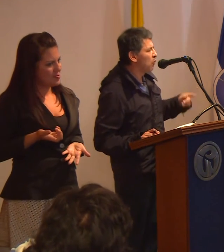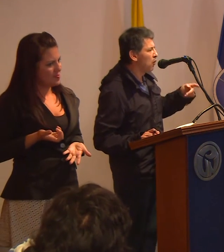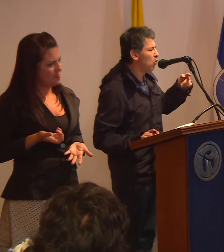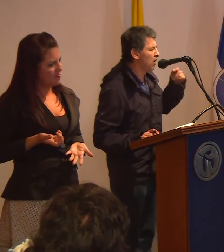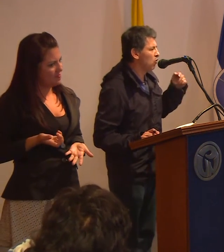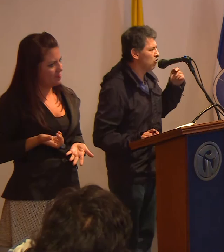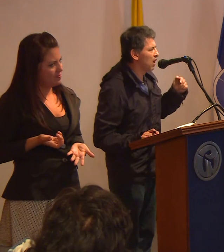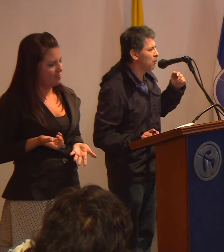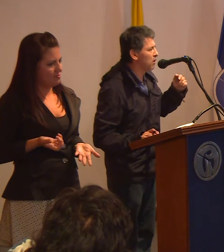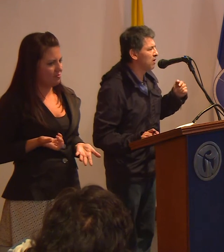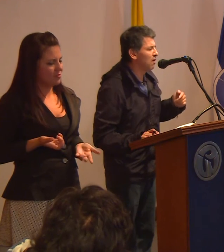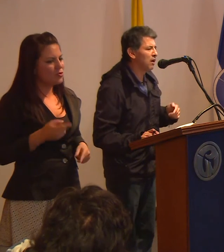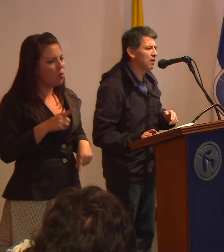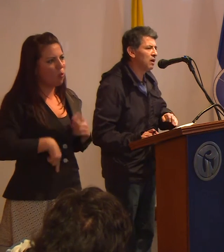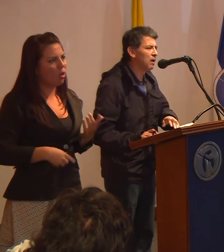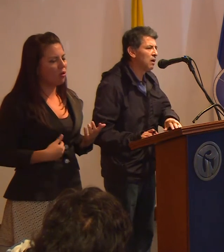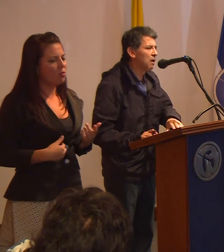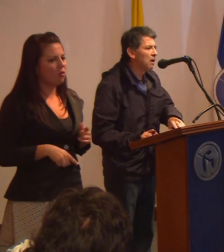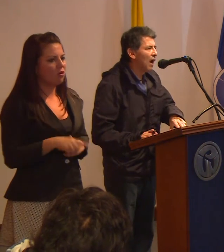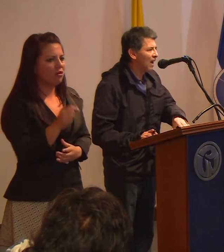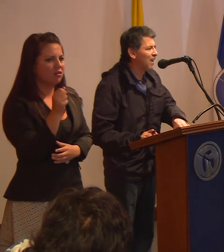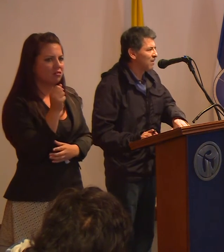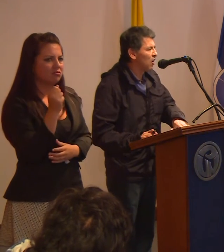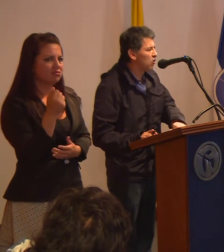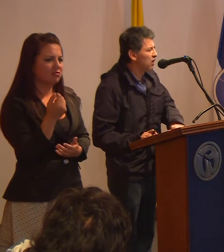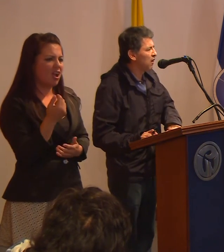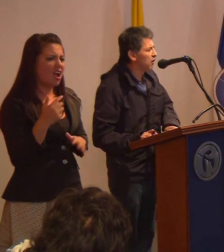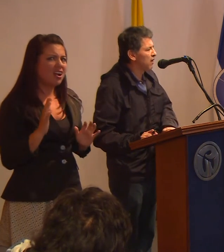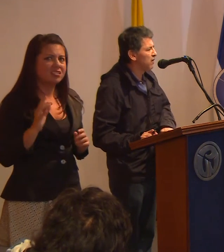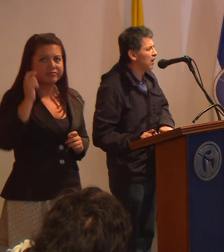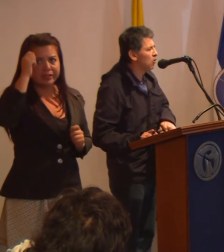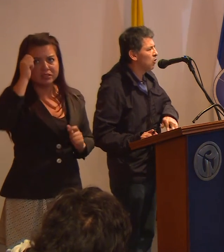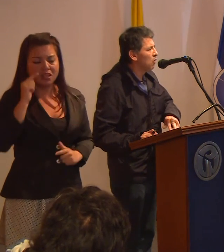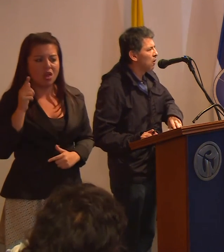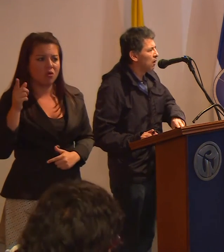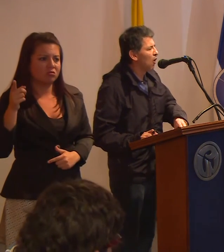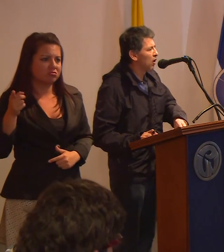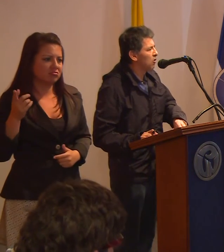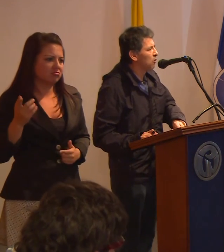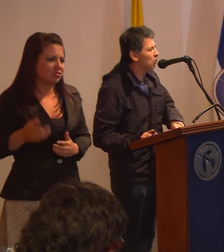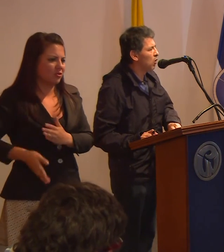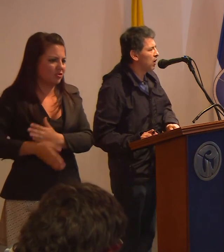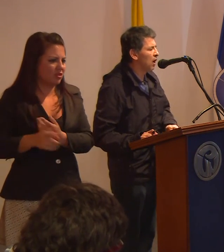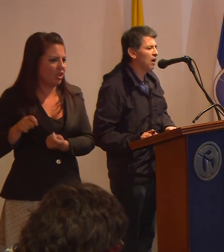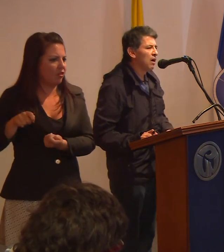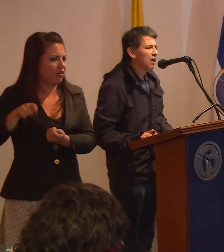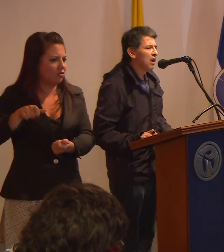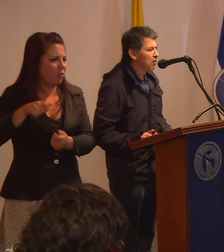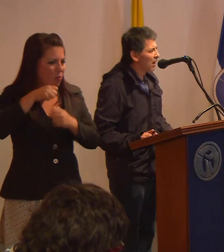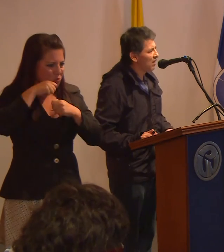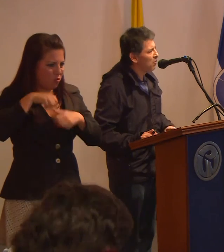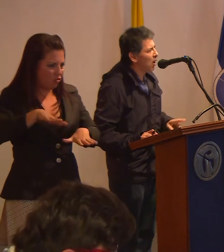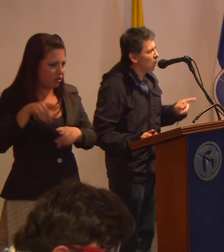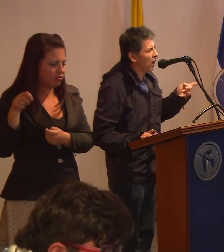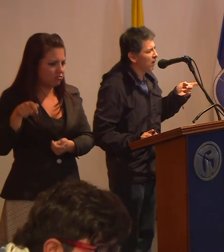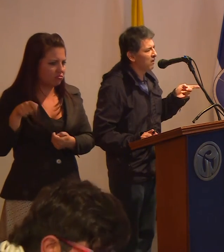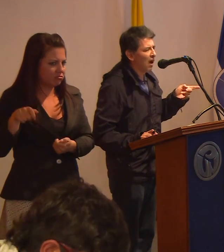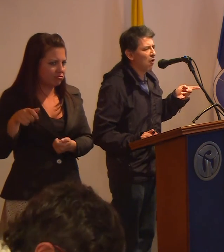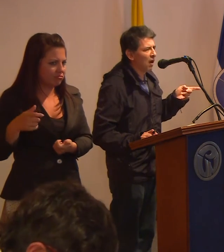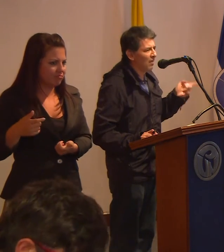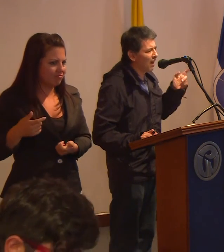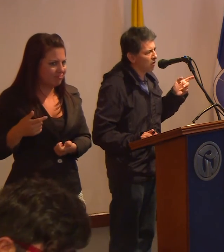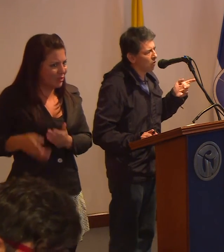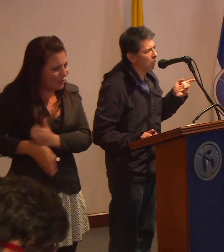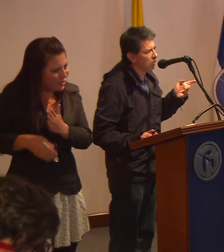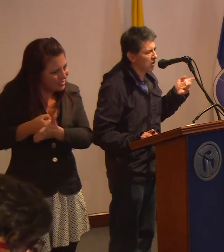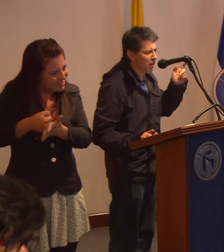Creo que no podemos renunciar precisamente a que el Estado siga financiando la educación pública, y máxime ahora que se